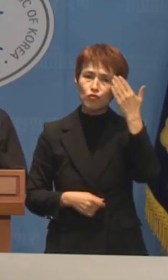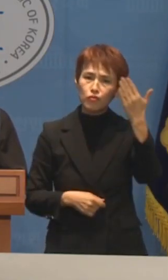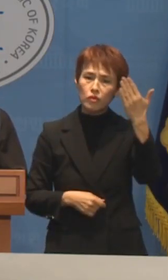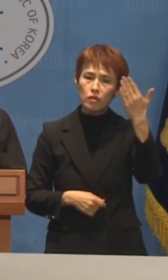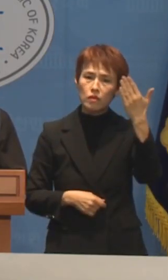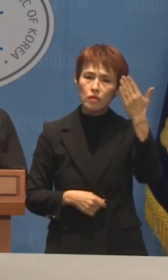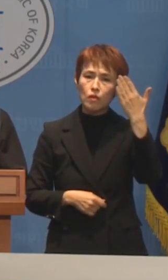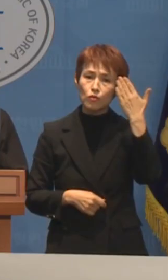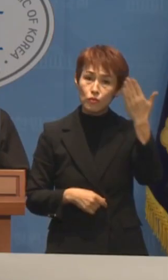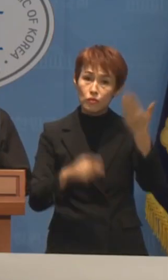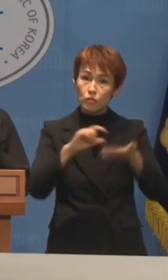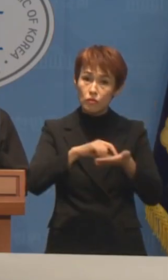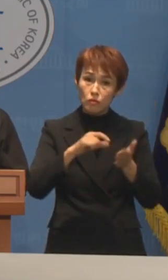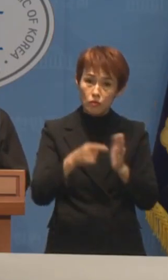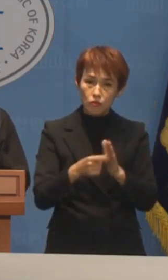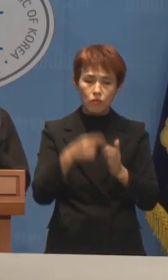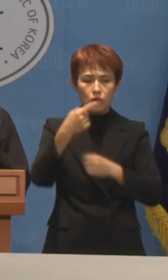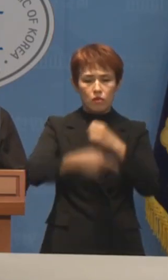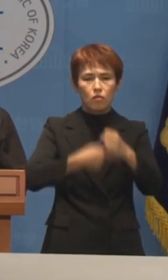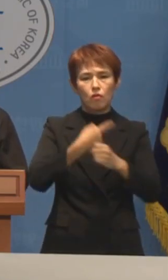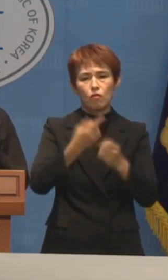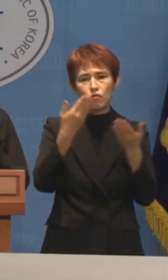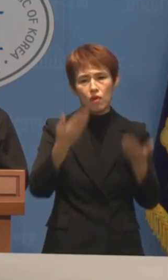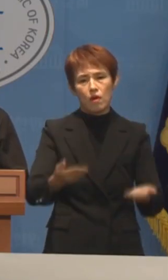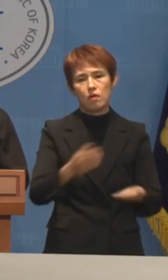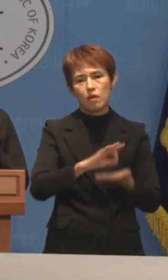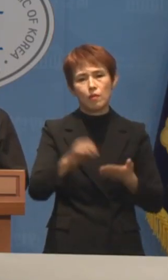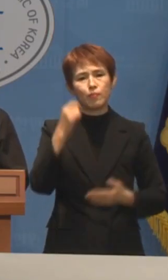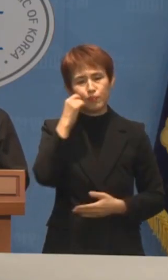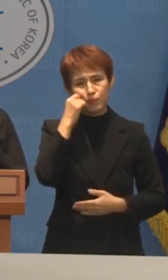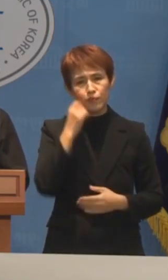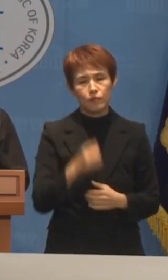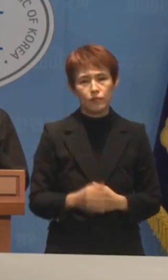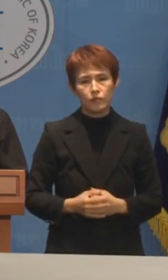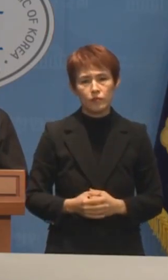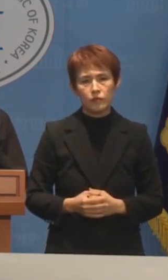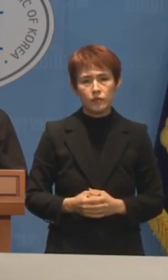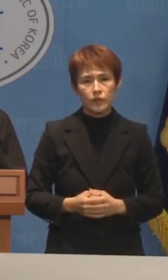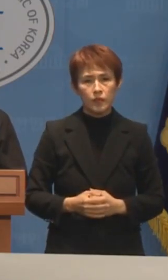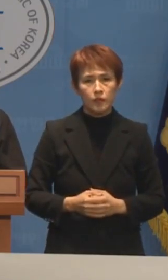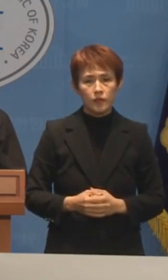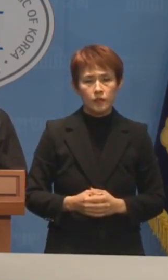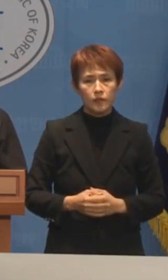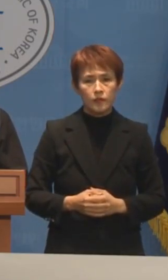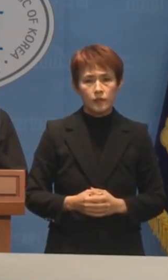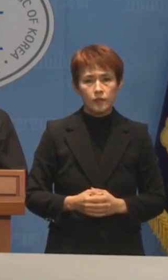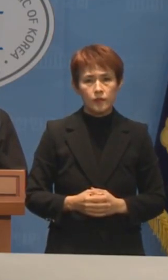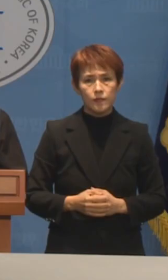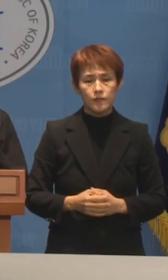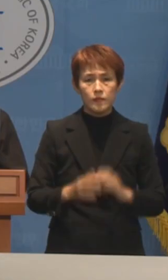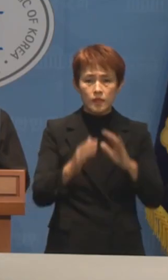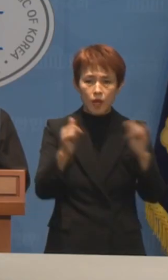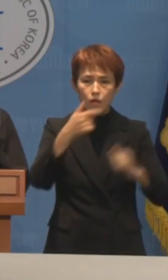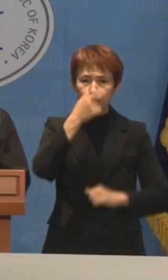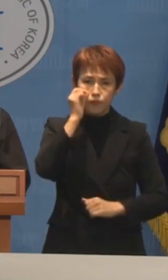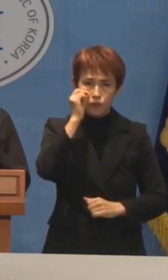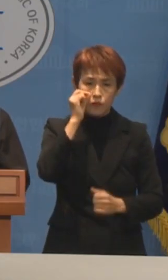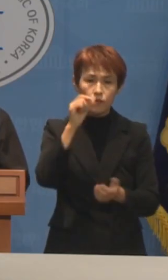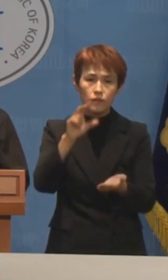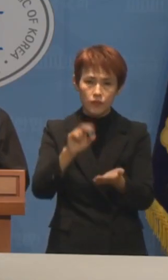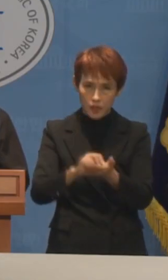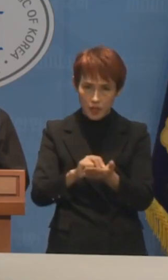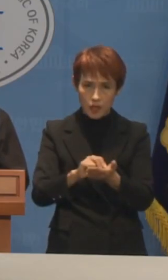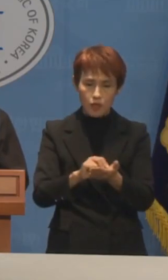연가가 저축될 수밖에 없습니다. 결국 근본적으로 만성적인 인력 부족 문제와